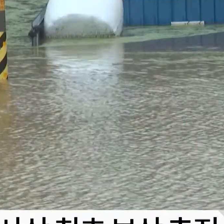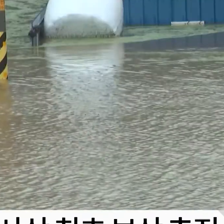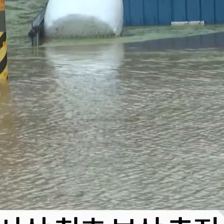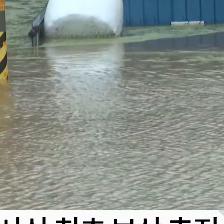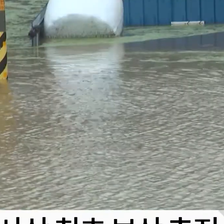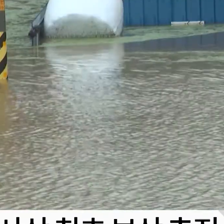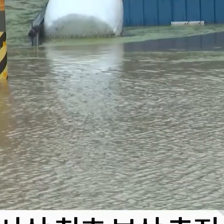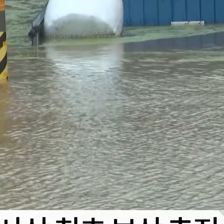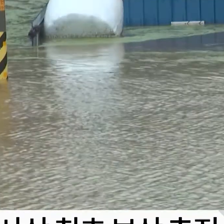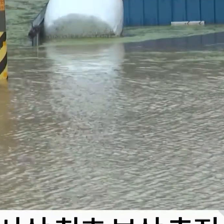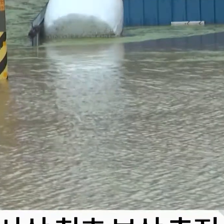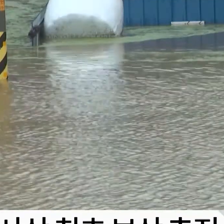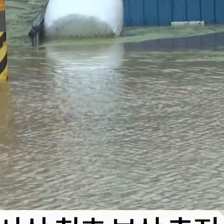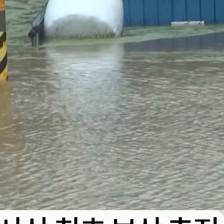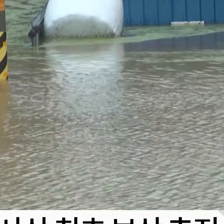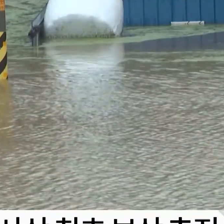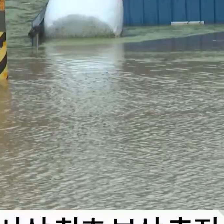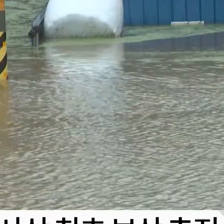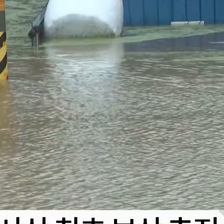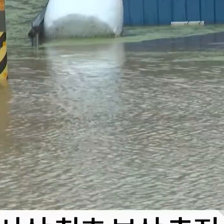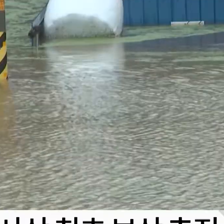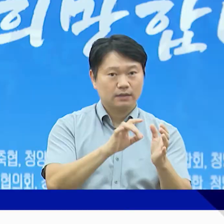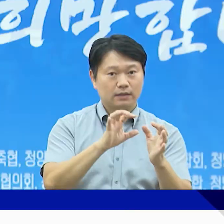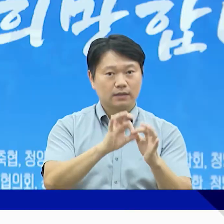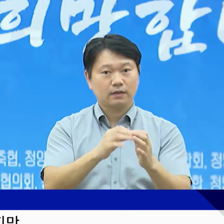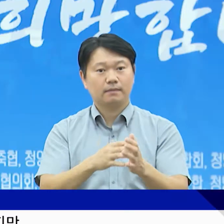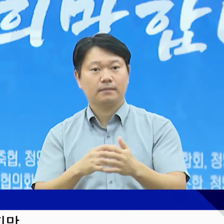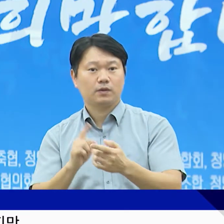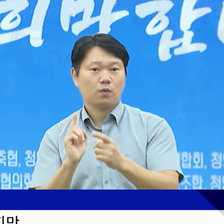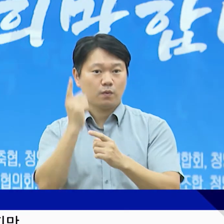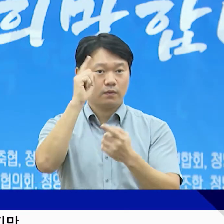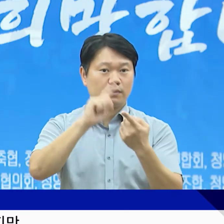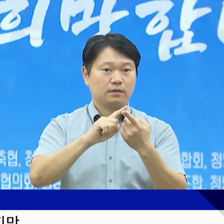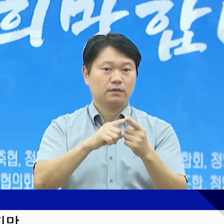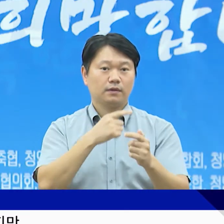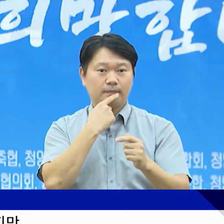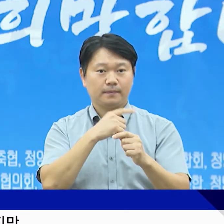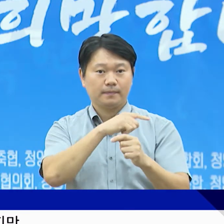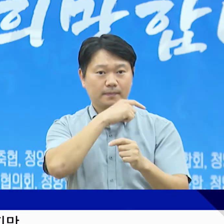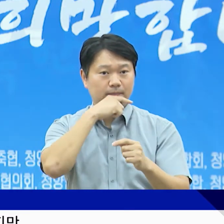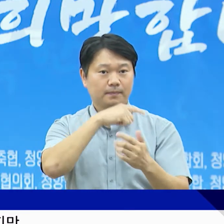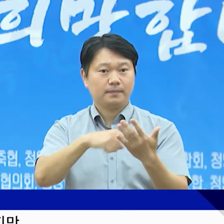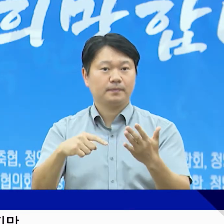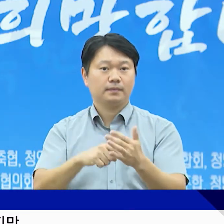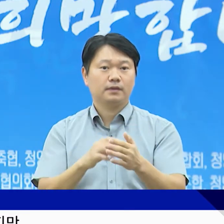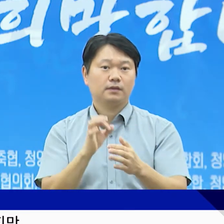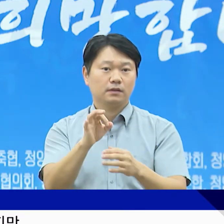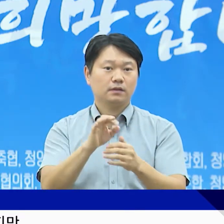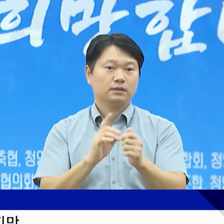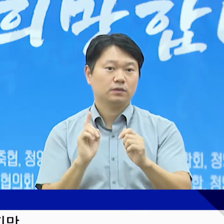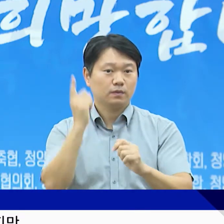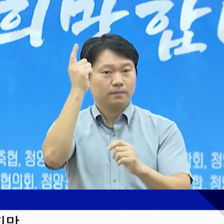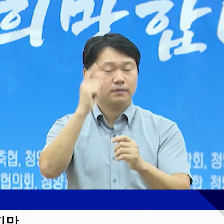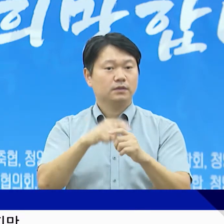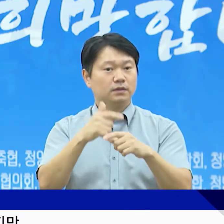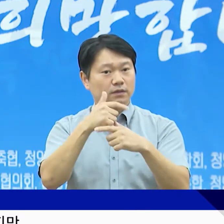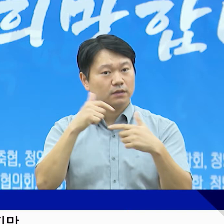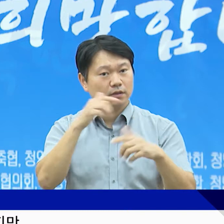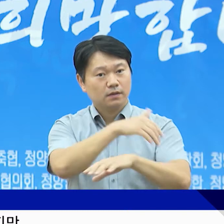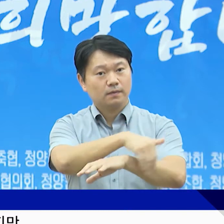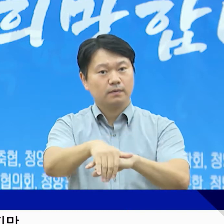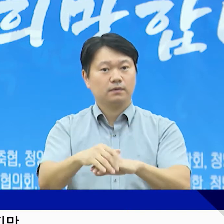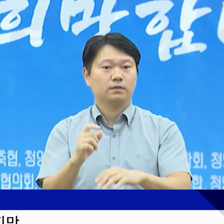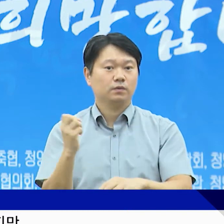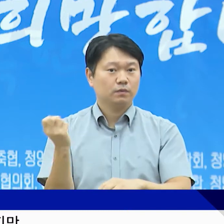사상 최초로 추진하게 됐다고 밝혔습니다. 또 기존 복구 편람에서 제외되었던